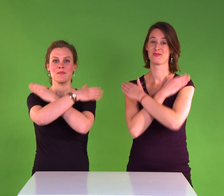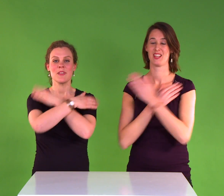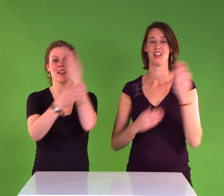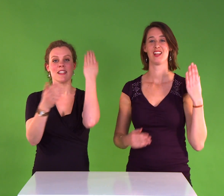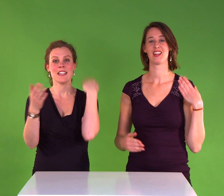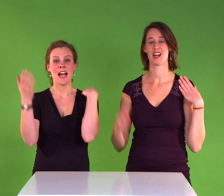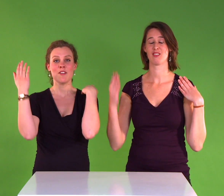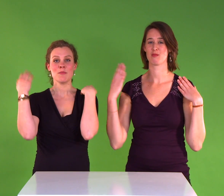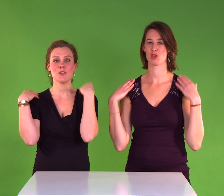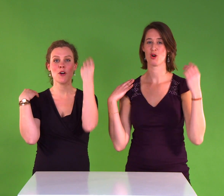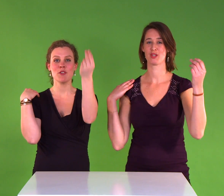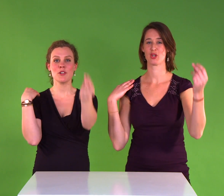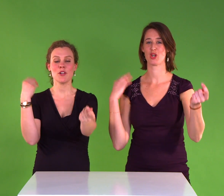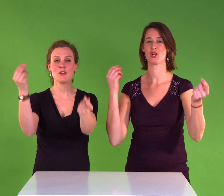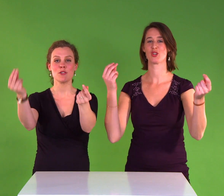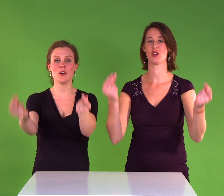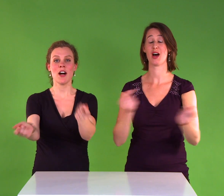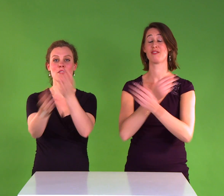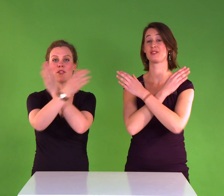Daar hangt zoveel reuzel af.